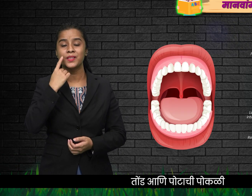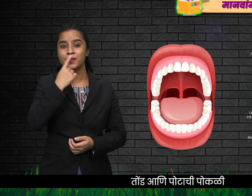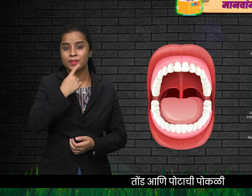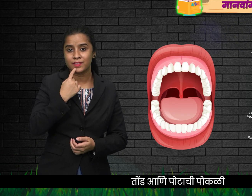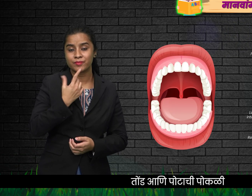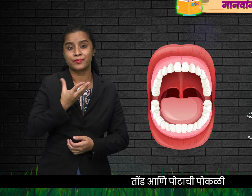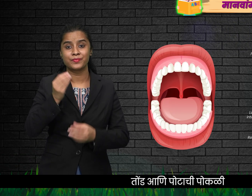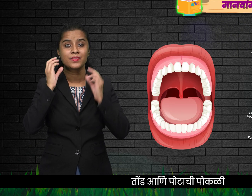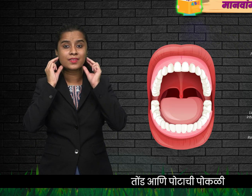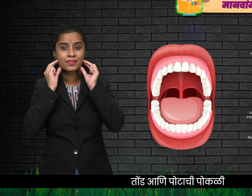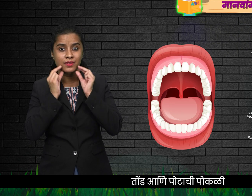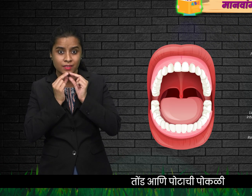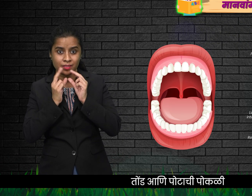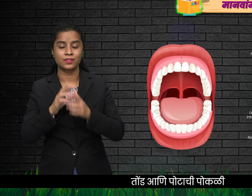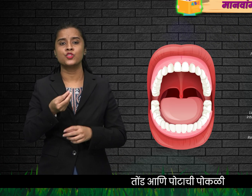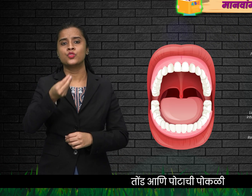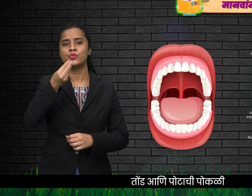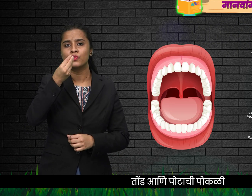तोंड आणि पोटाची पोकळी.